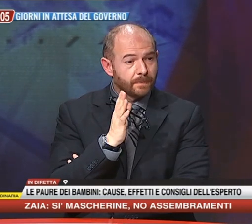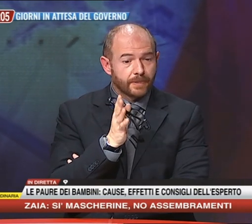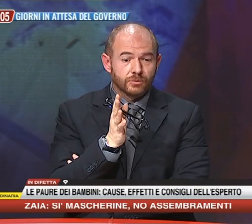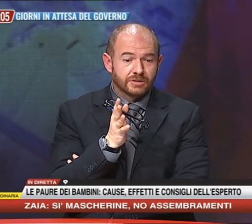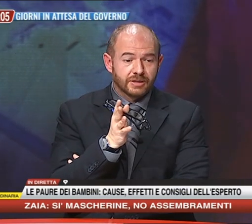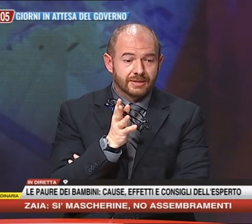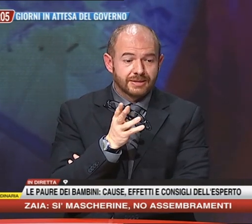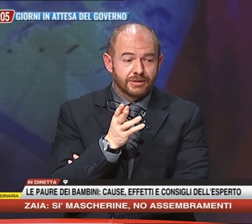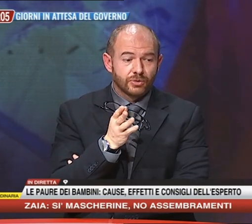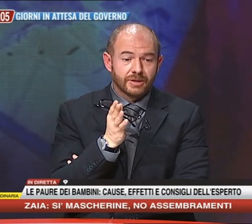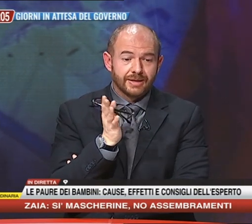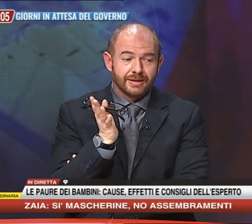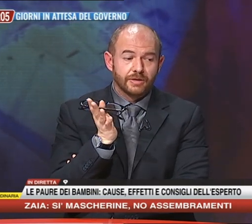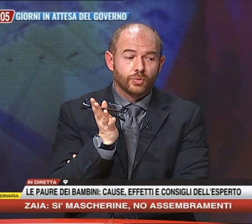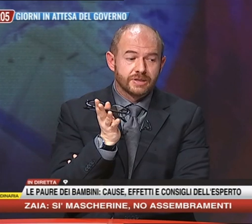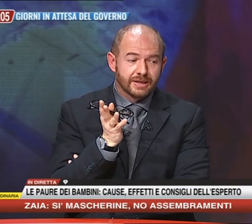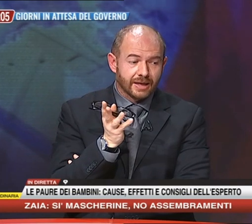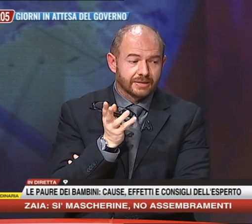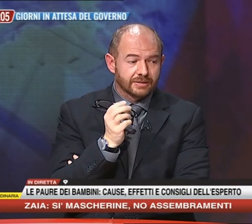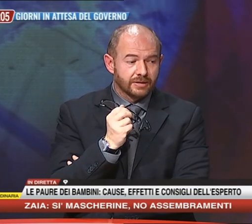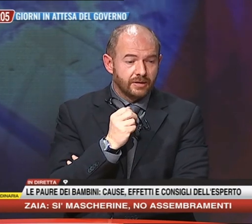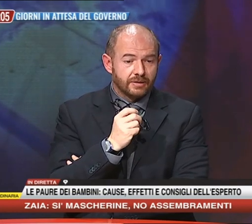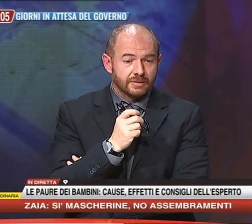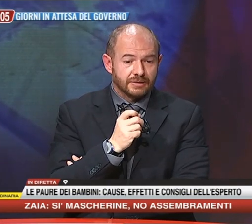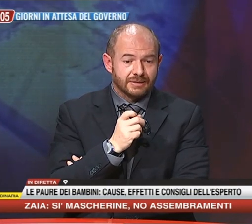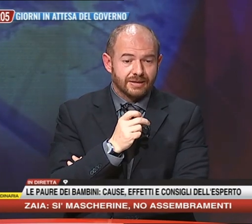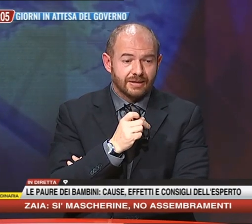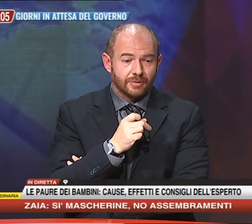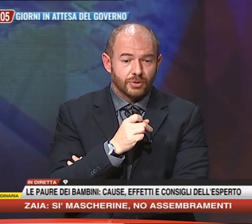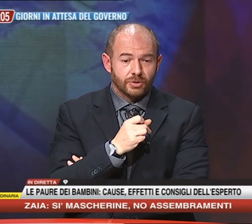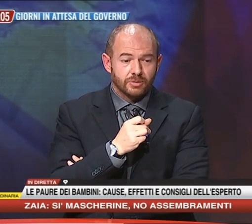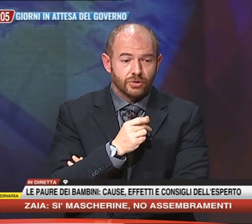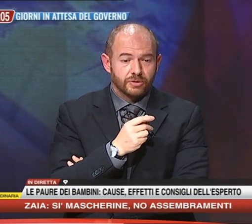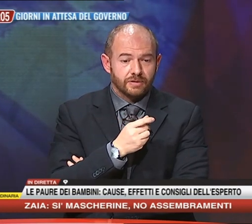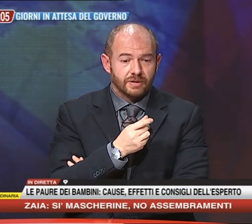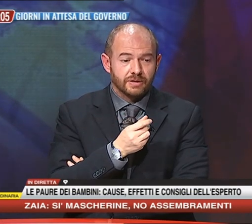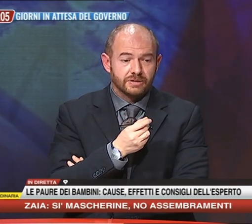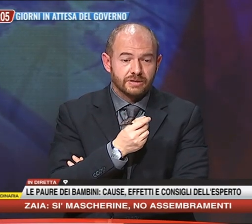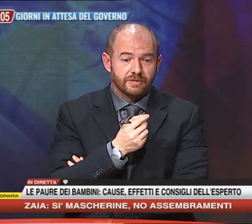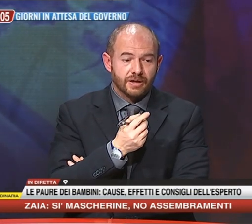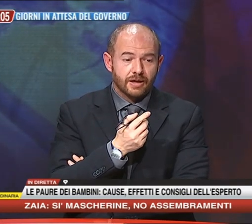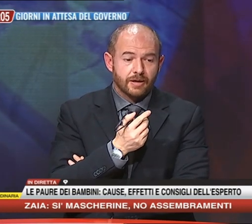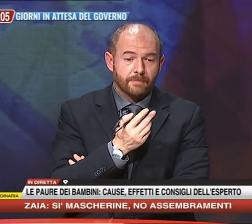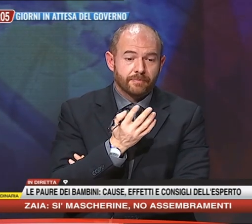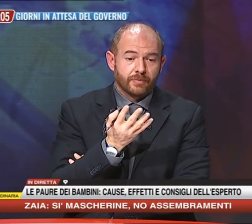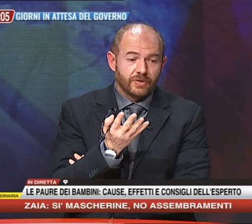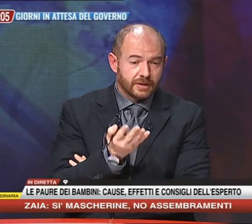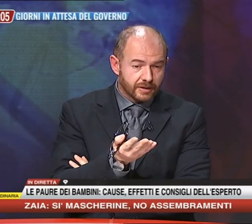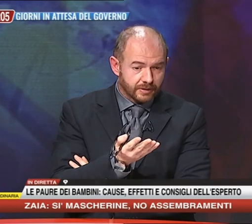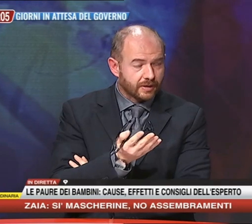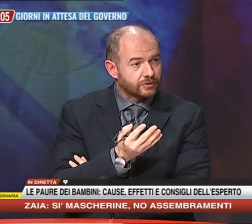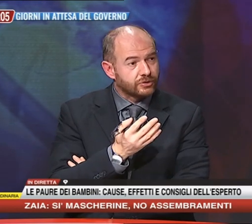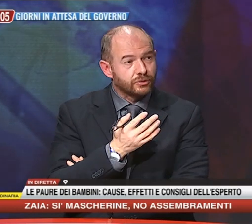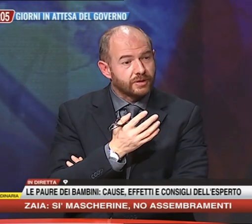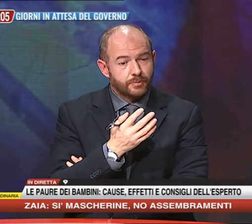mantenere una certa attenzione e in questi casi, se la paura di morte diventa eccessiva,